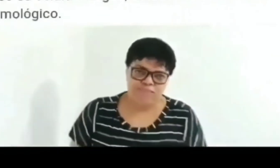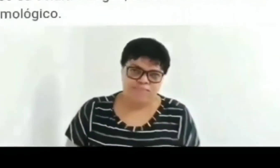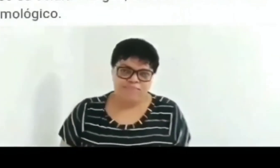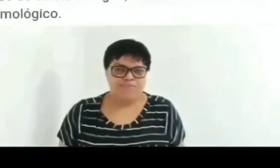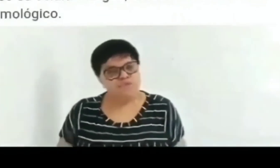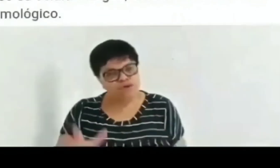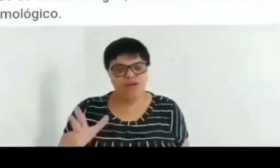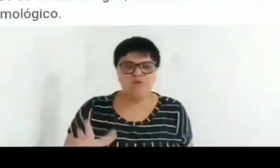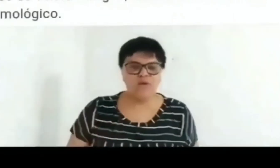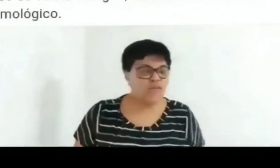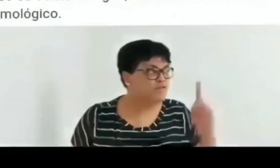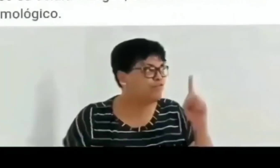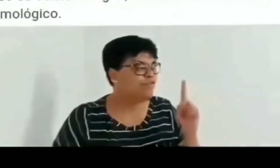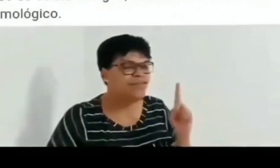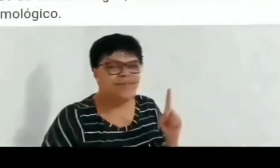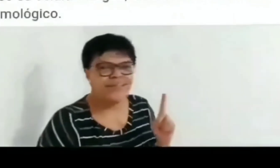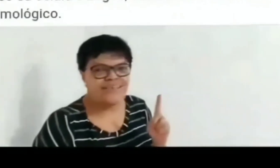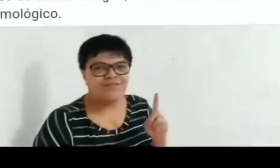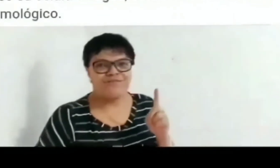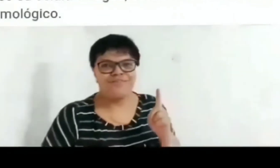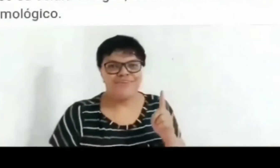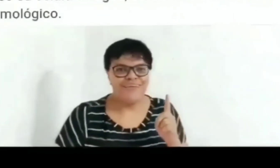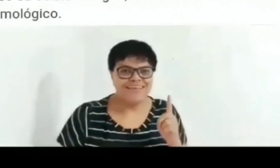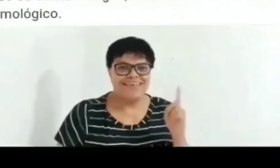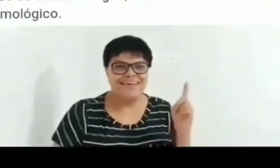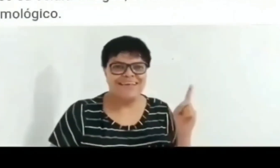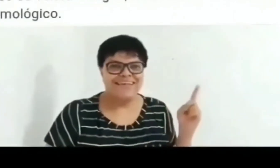citologia. Do grego kitos, aqui ó,